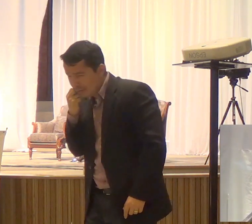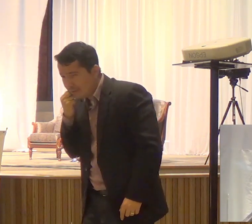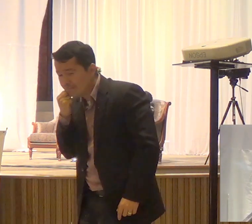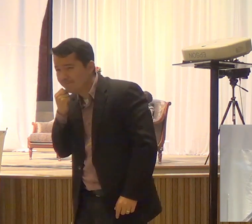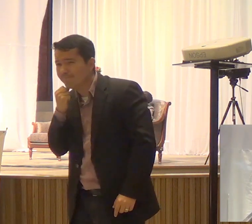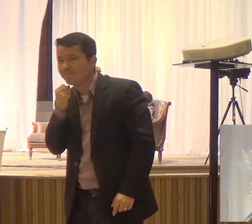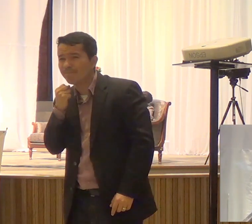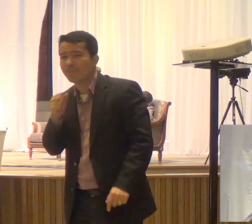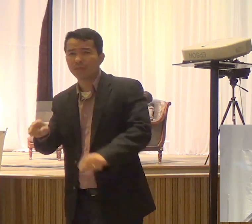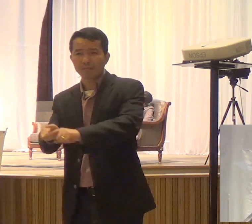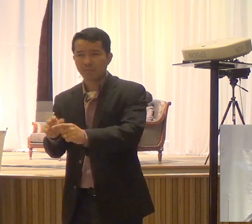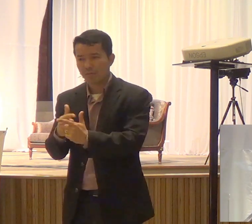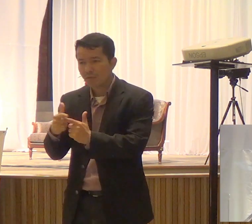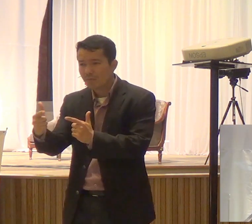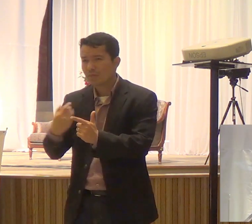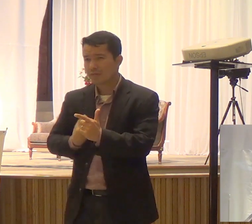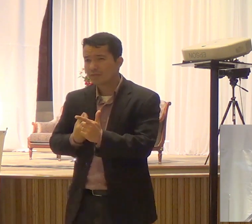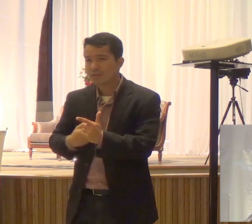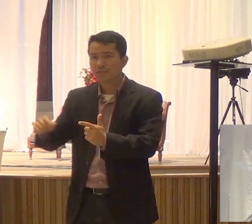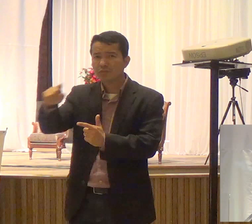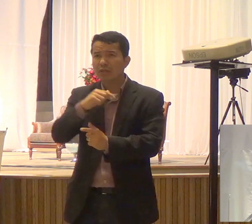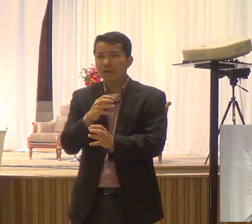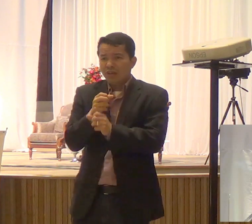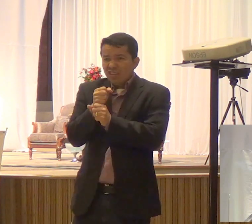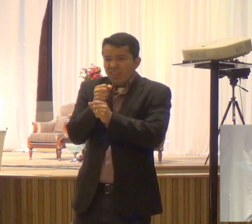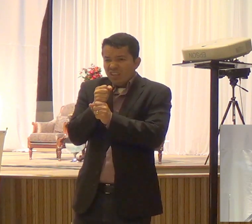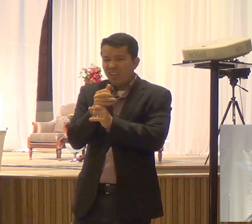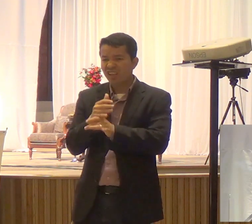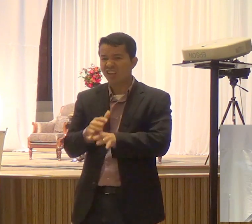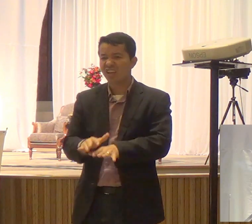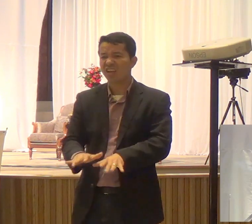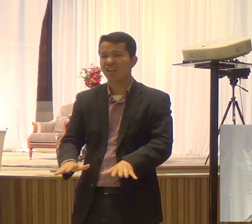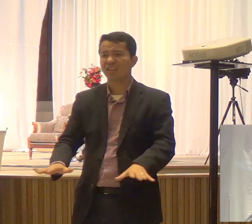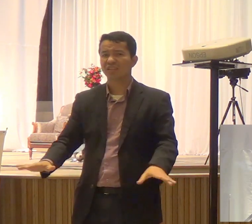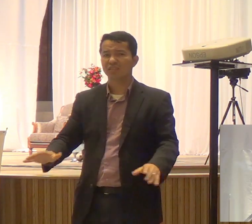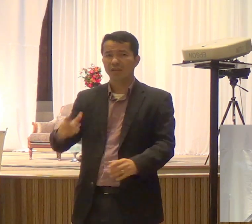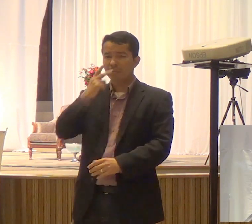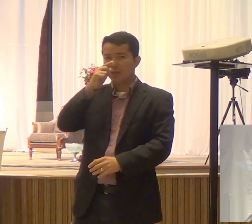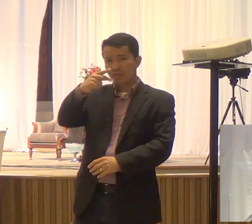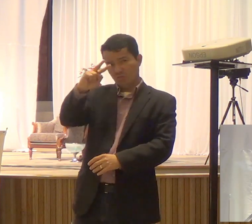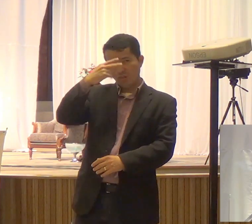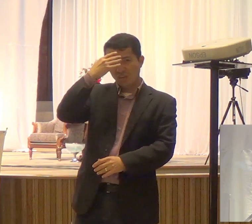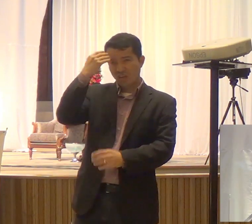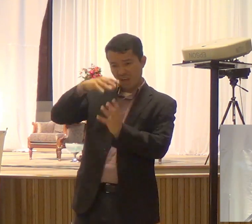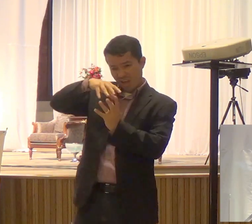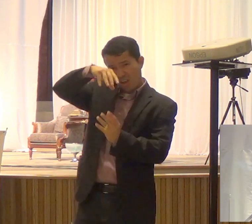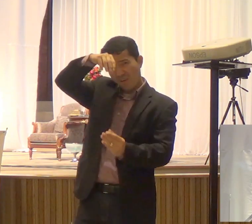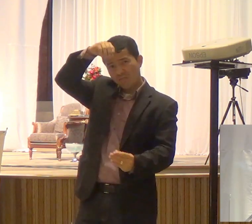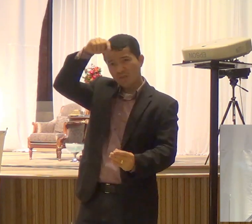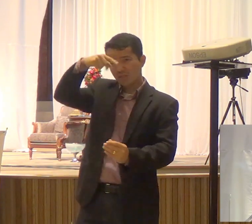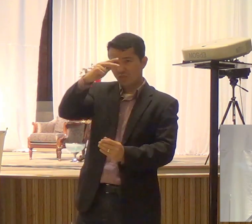queima a confiança, queima a alma, e a alma fica